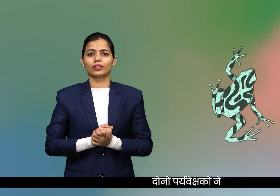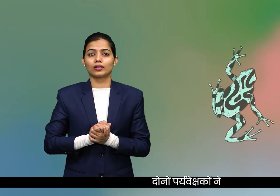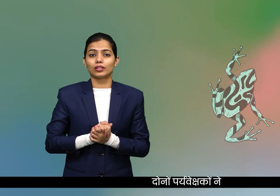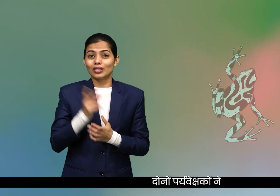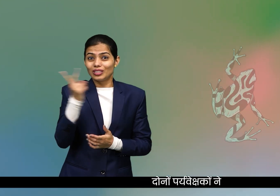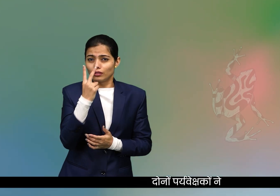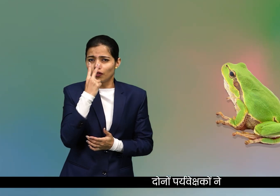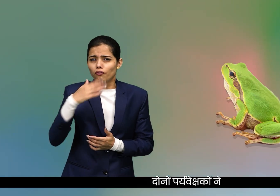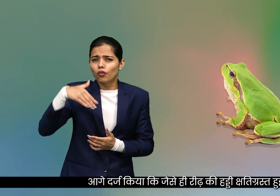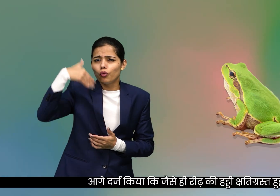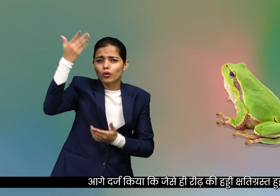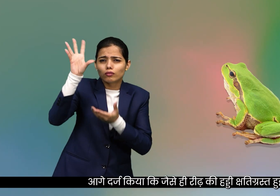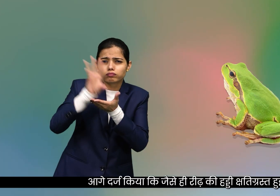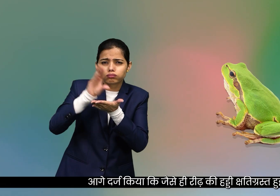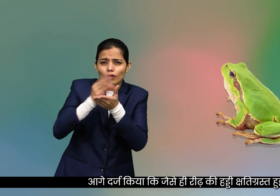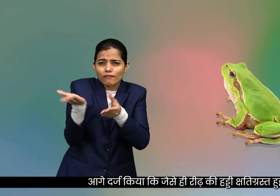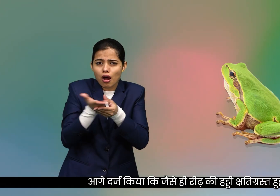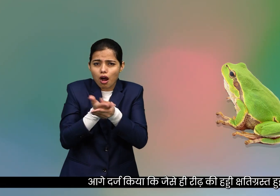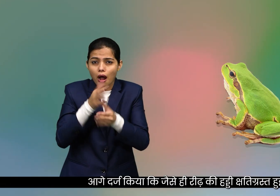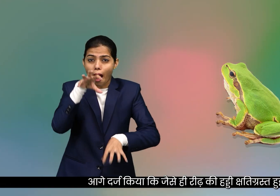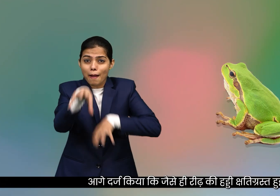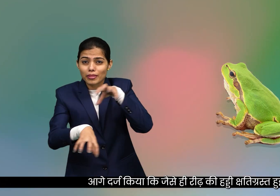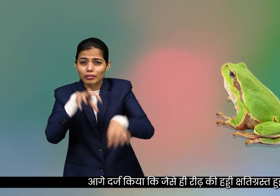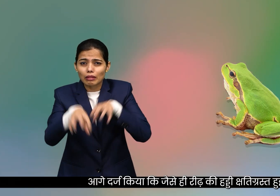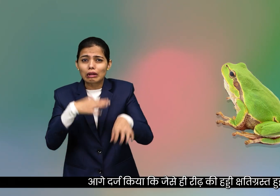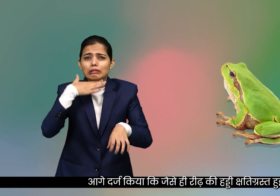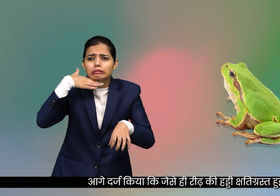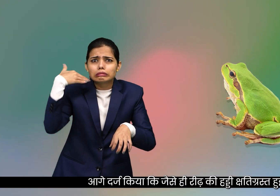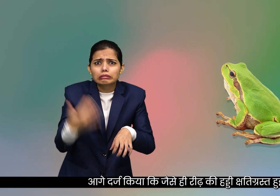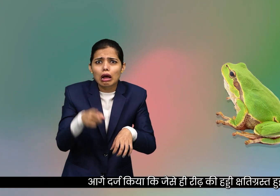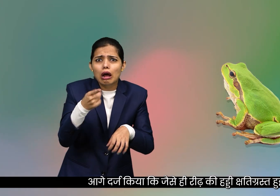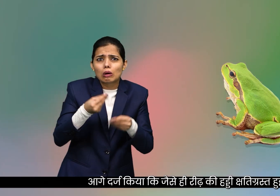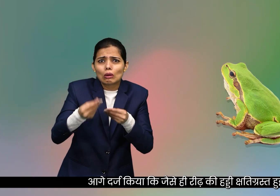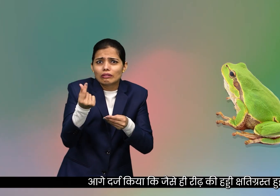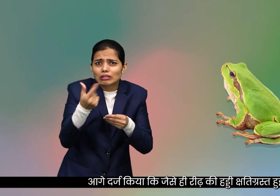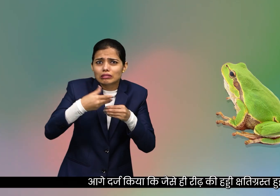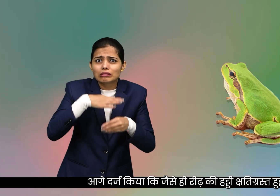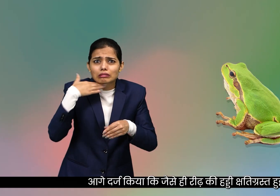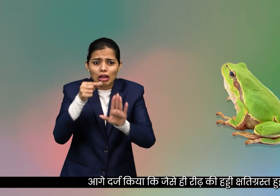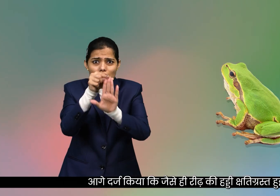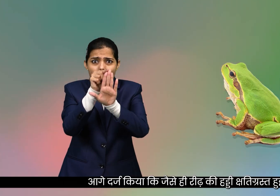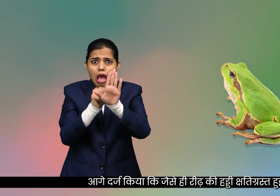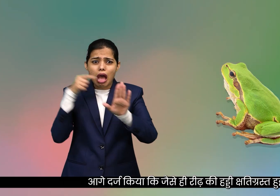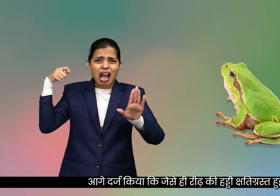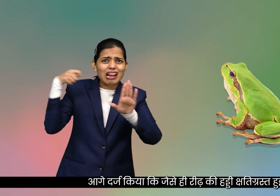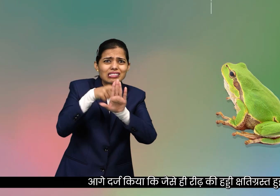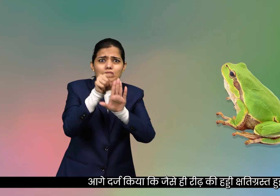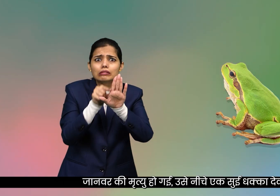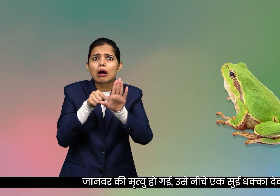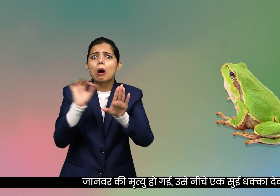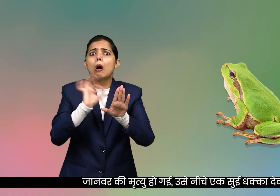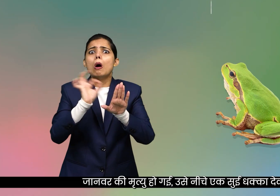दोनों पर्यवेक्षकों ने आगे दर्ज किया कि जैसे ही रीढ़ की हड्डी क्षतिग्रस्त